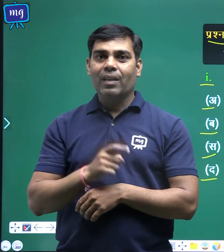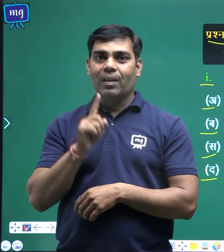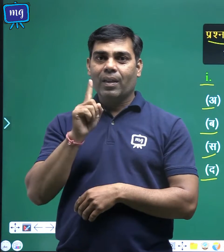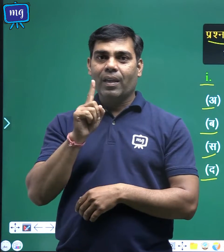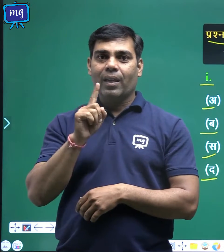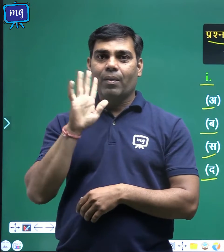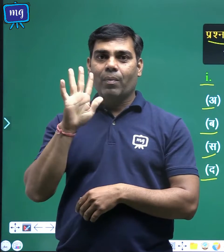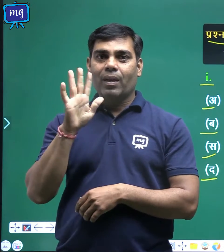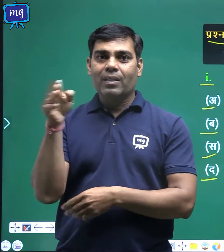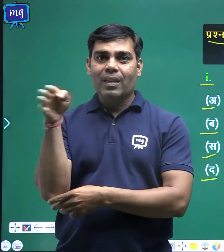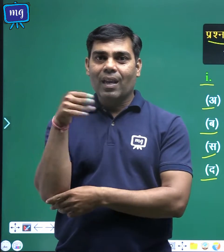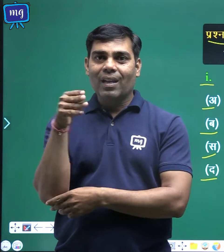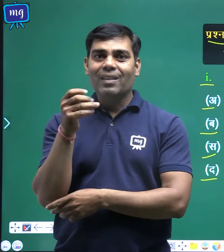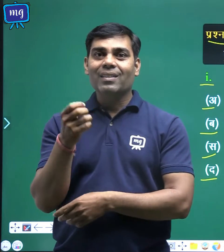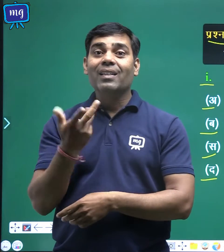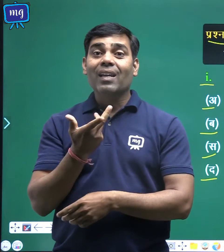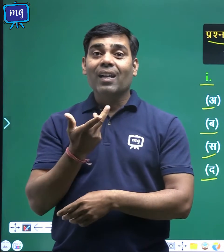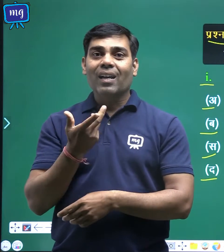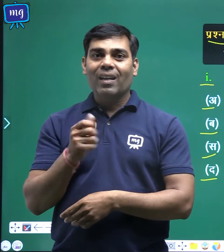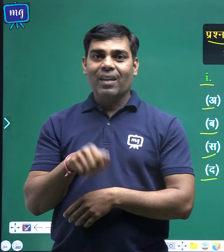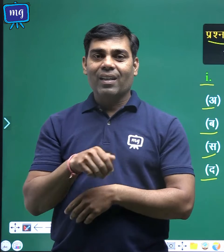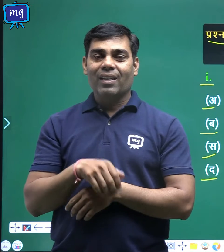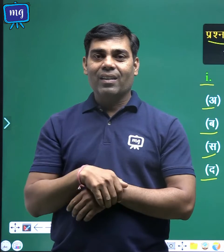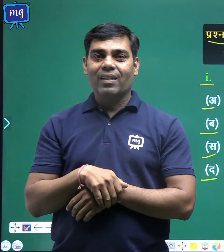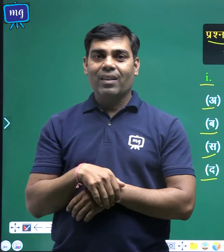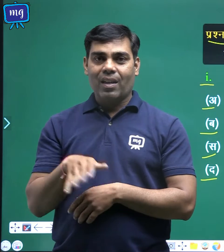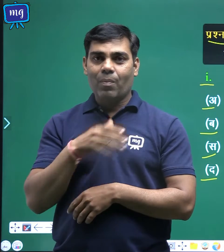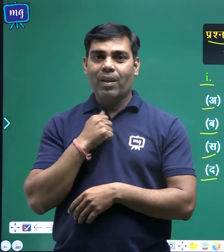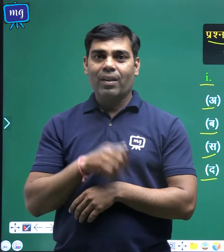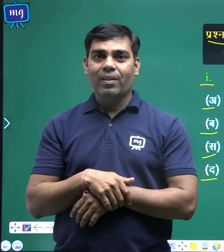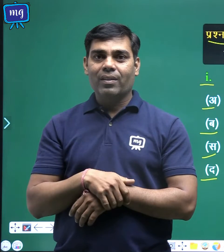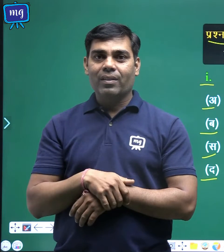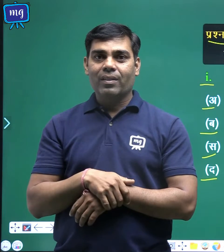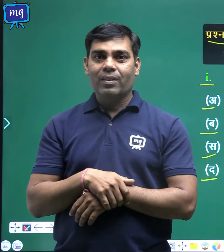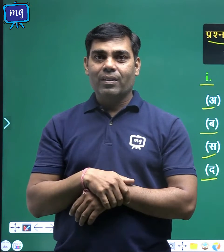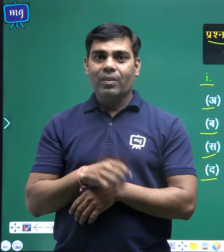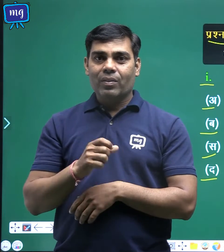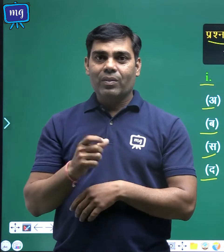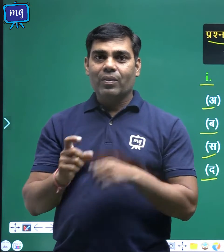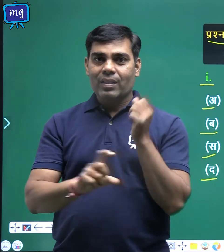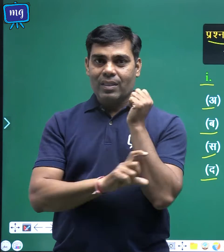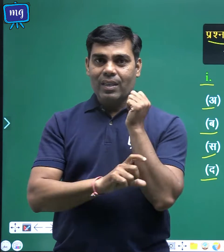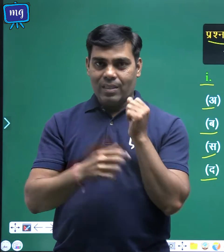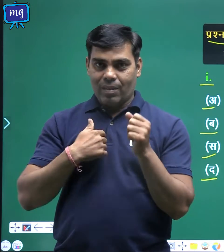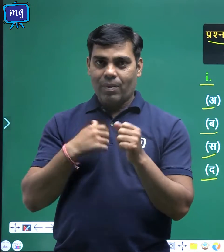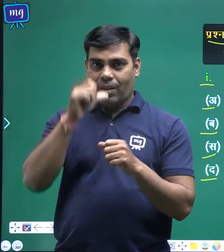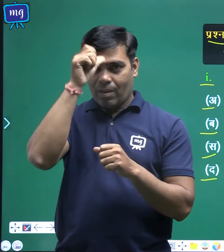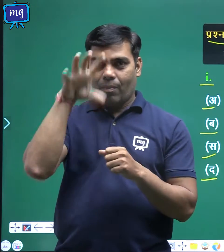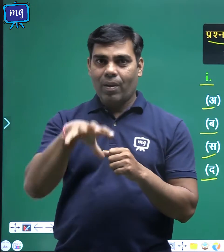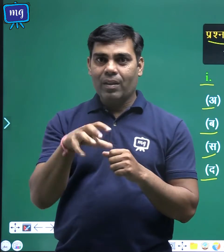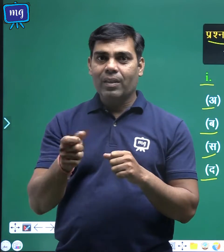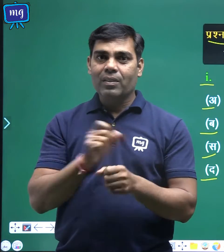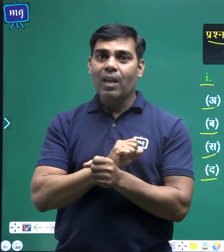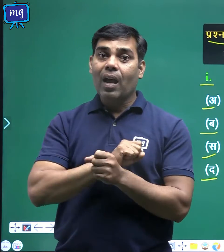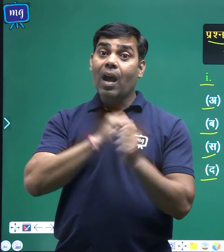अगस्त क्या है। हमारा देश इस दिन